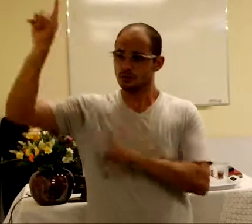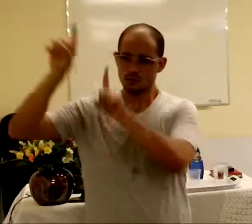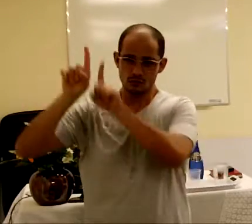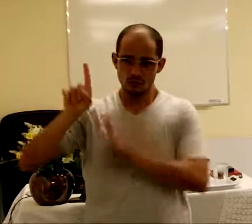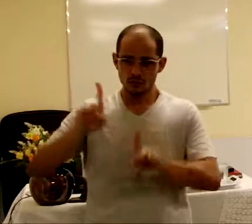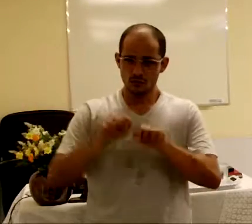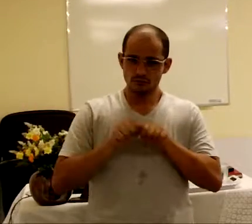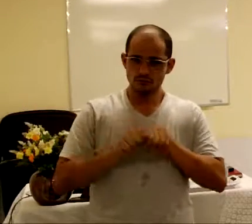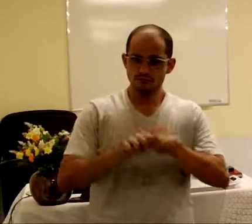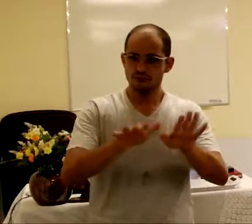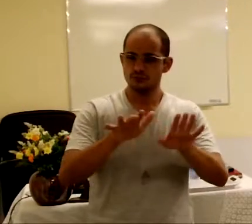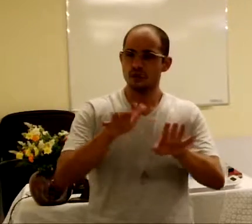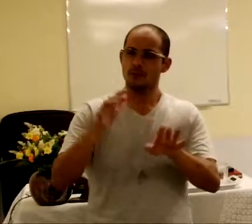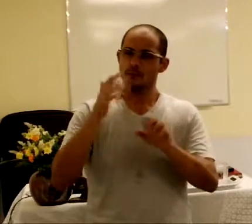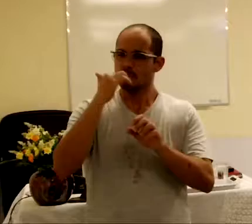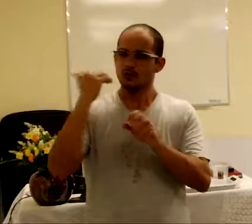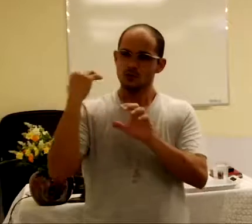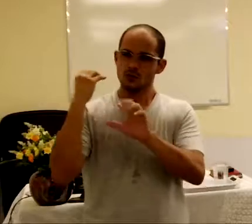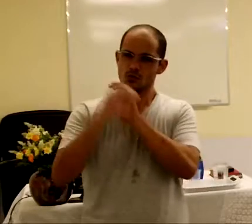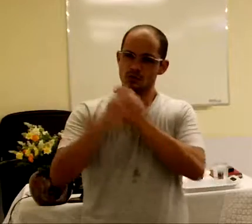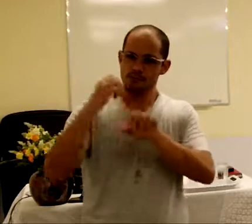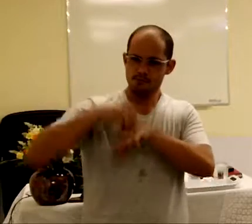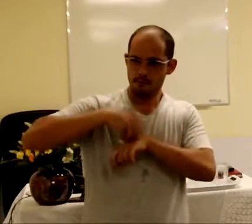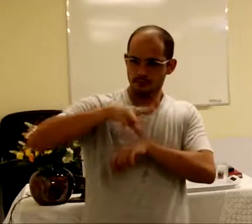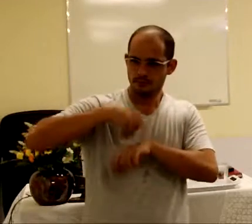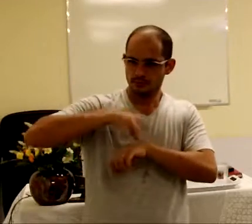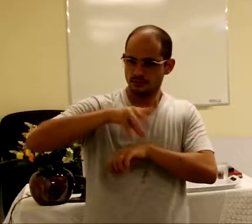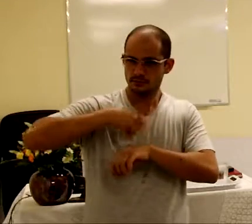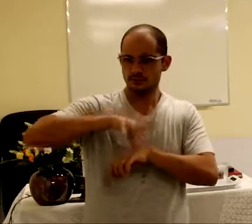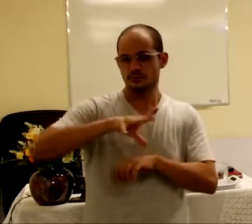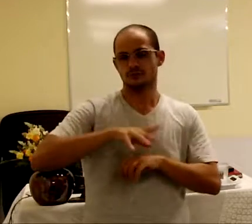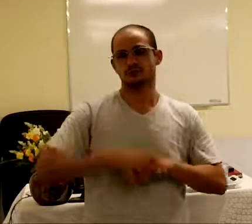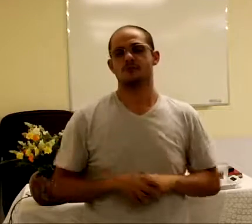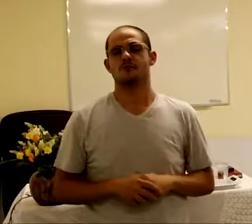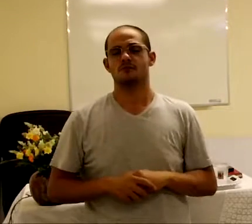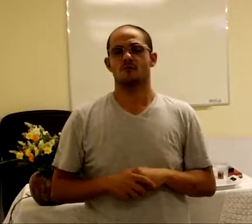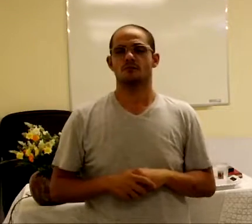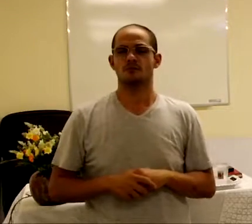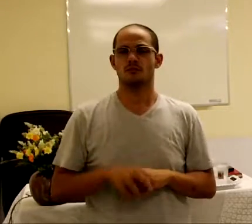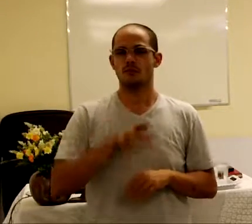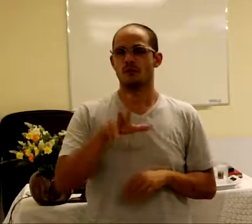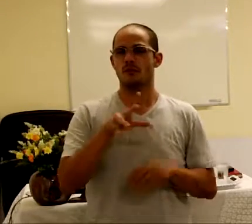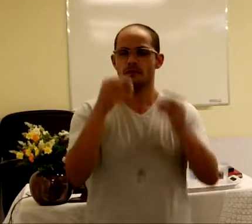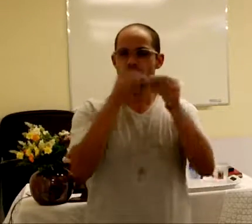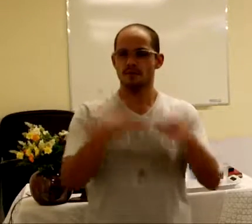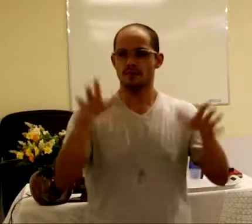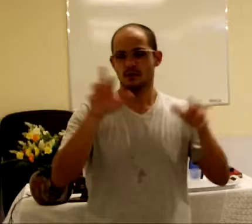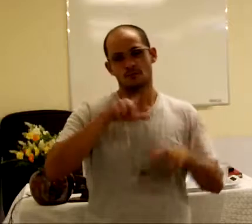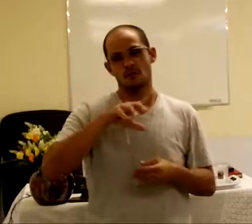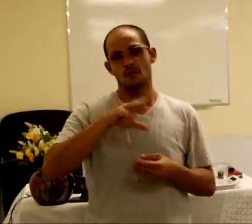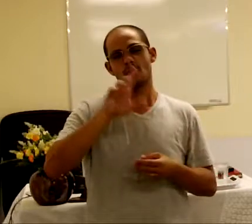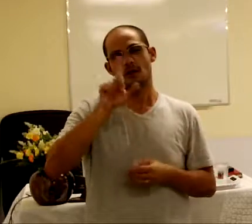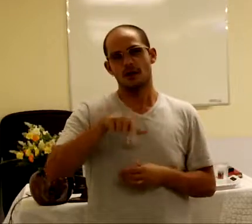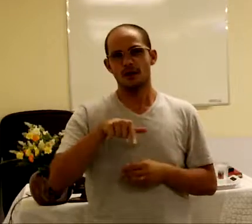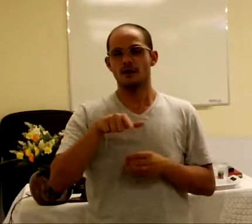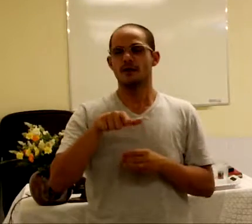um comunicador, né, um mensageiro de Deus, acho que não era nem os seus sinais, os seus milagres. Era o seu consolo, o